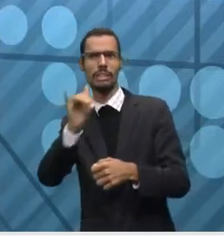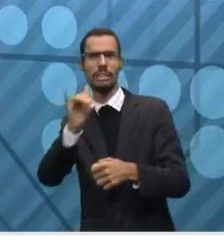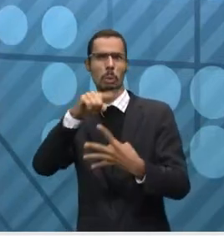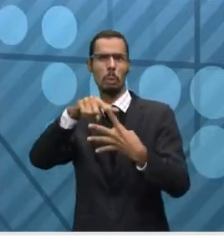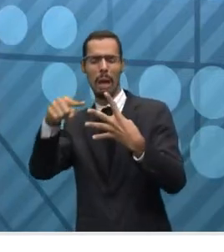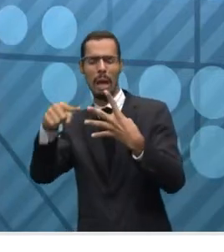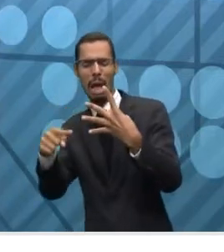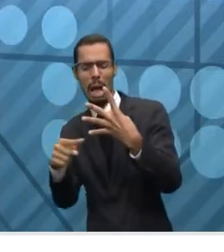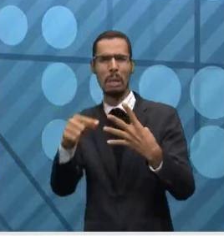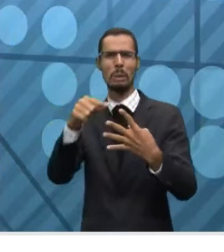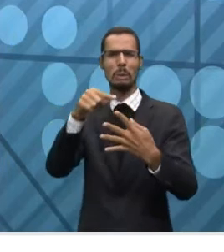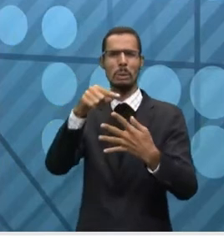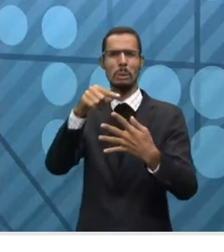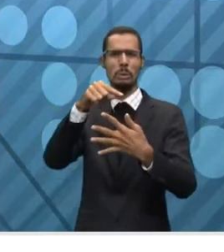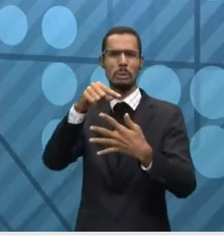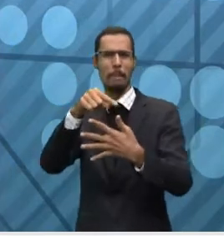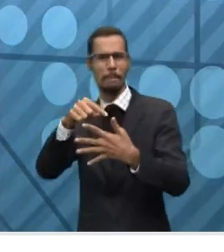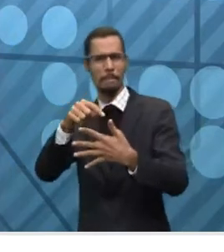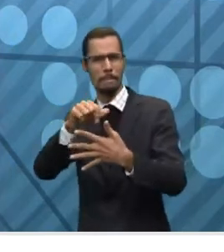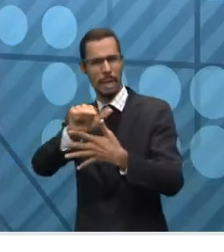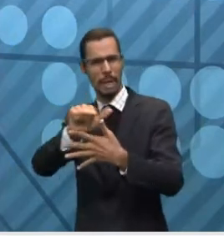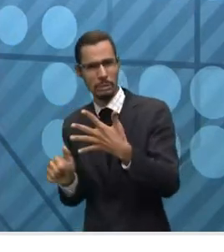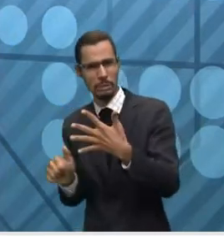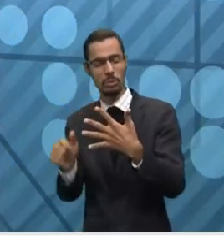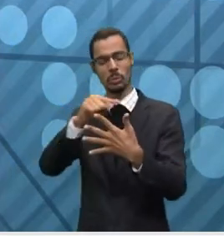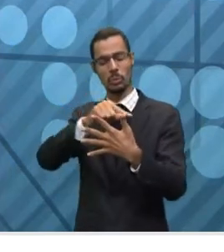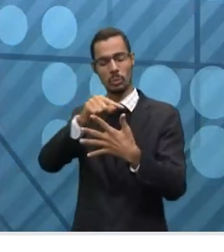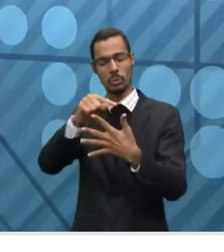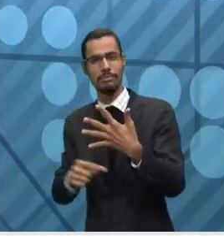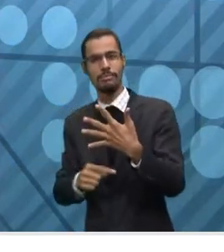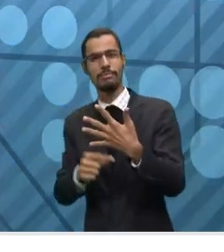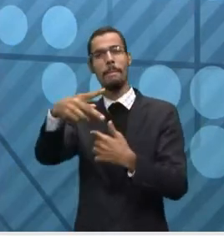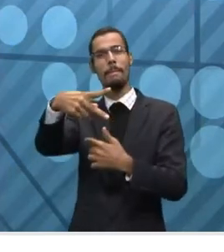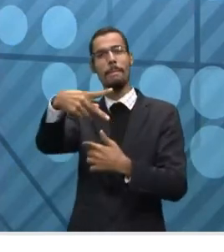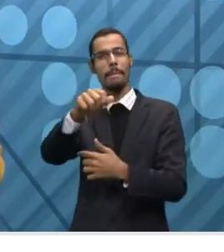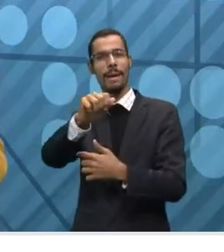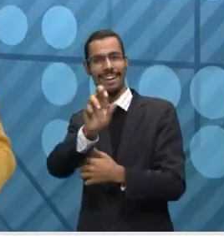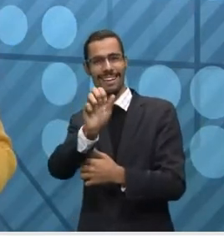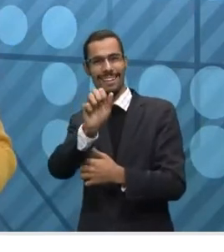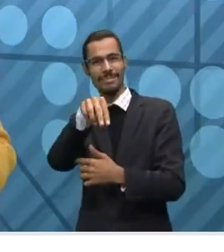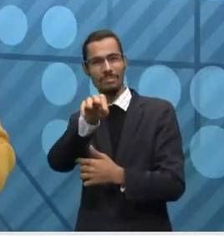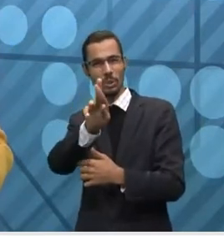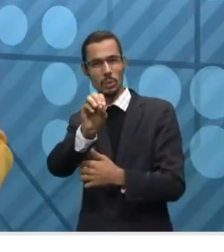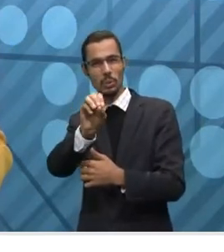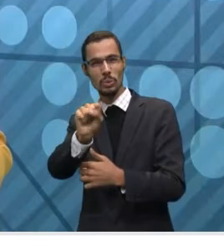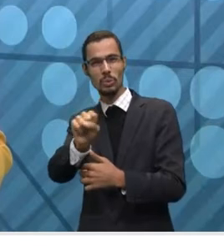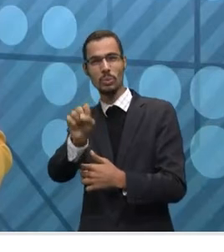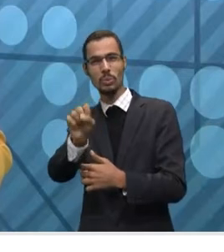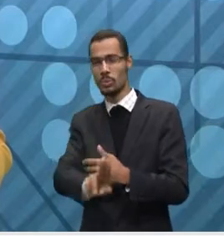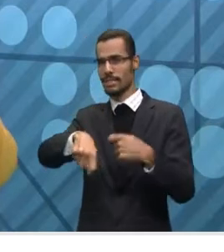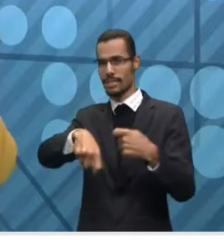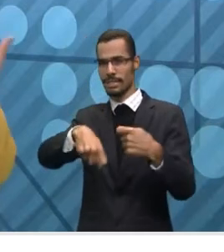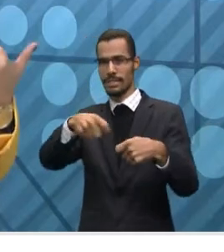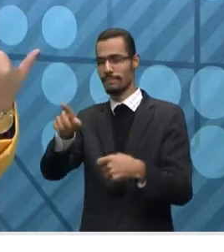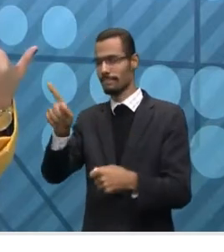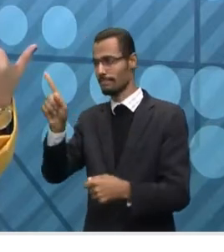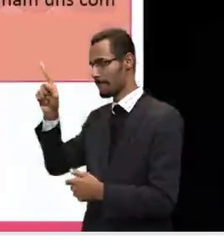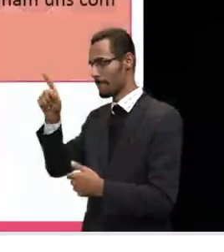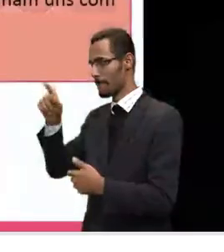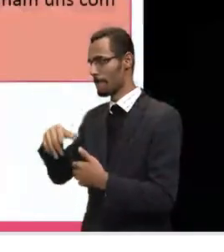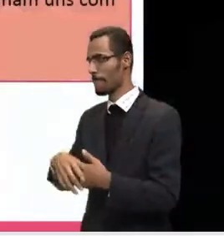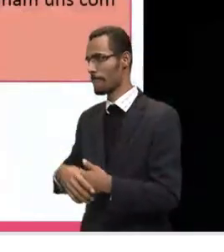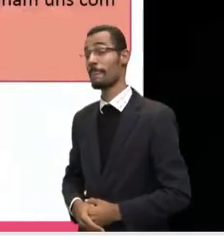4 parâmetros, mas esses mesmos parâmetros, eles são observados na realização dos sinais. Então, no quadro eu trago